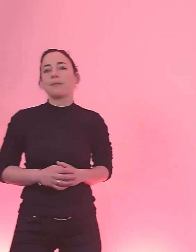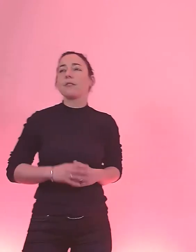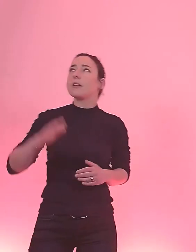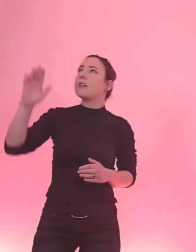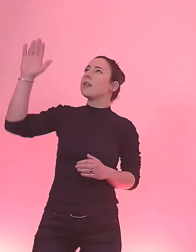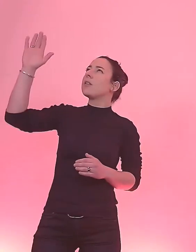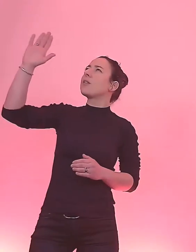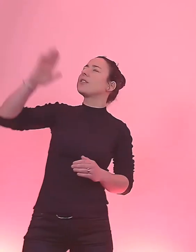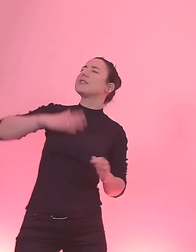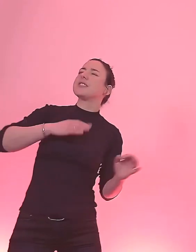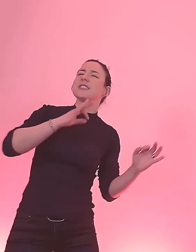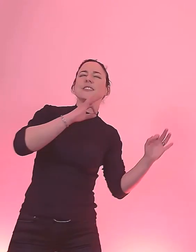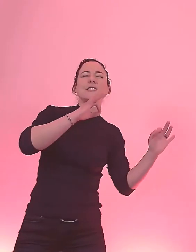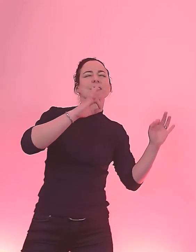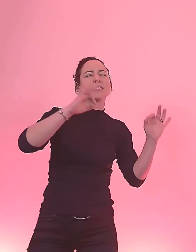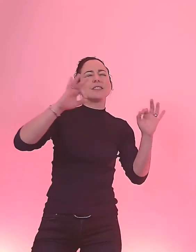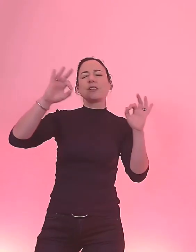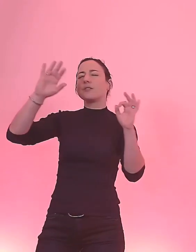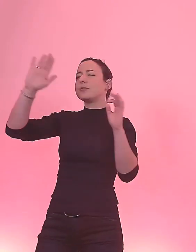het 0